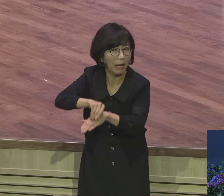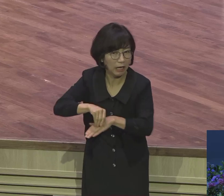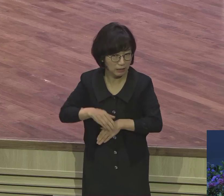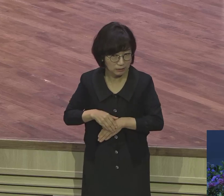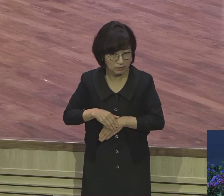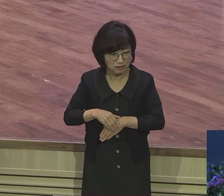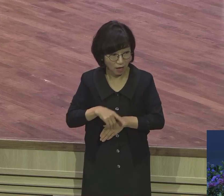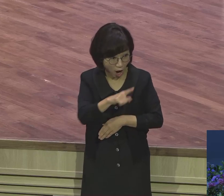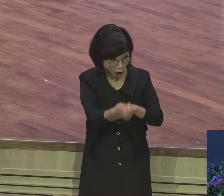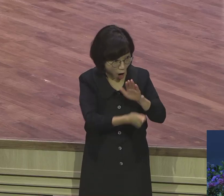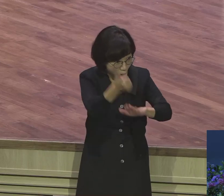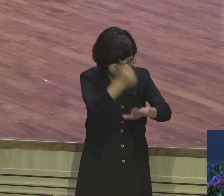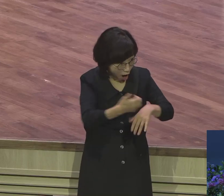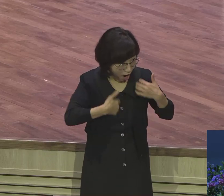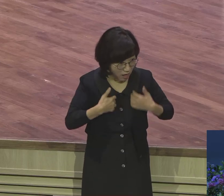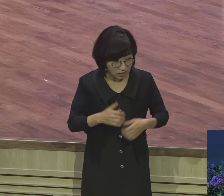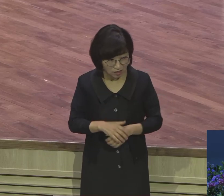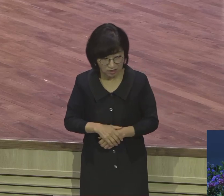잘되는 것은 꼴을 못 봐.